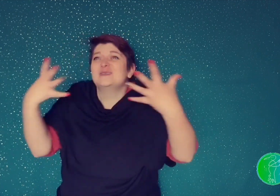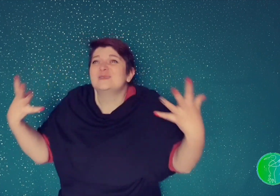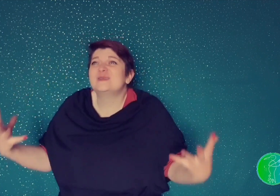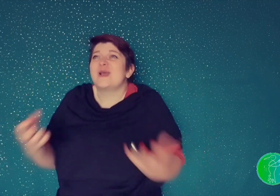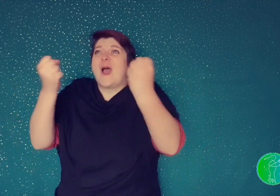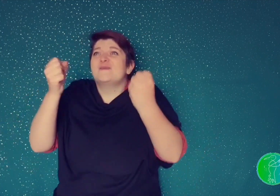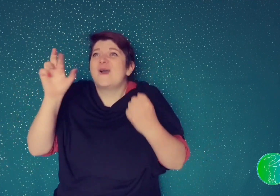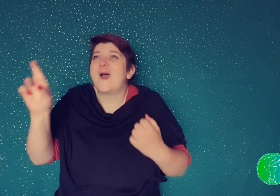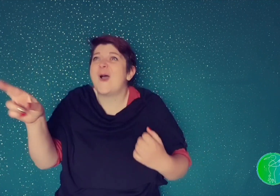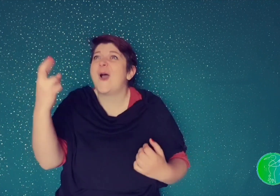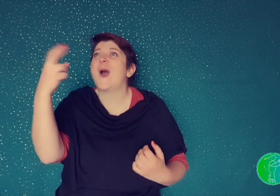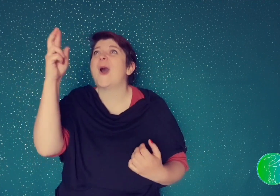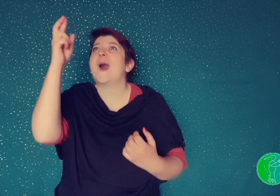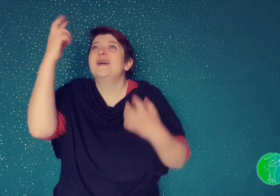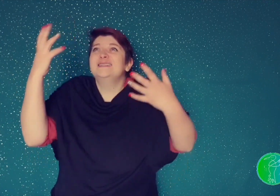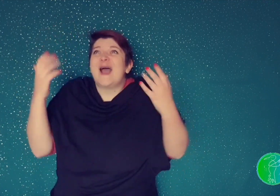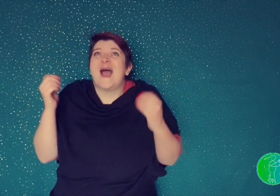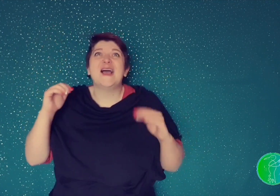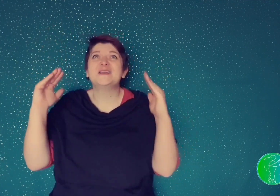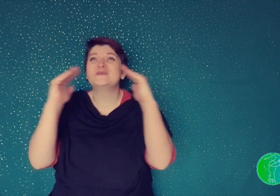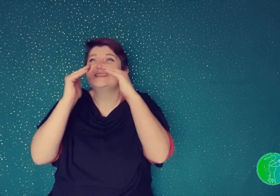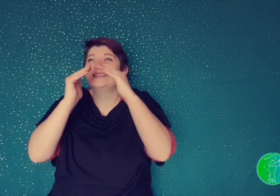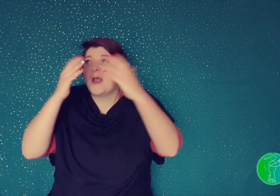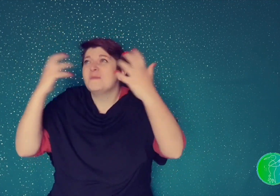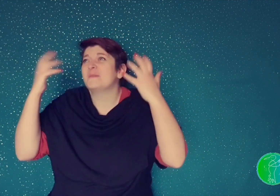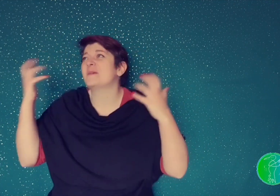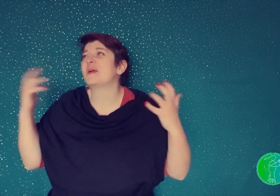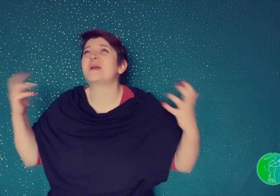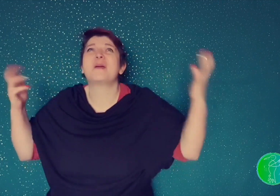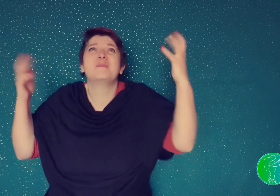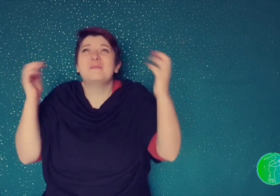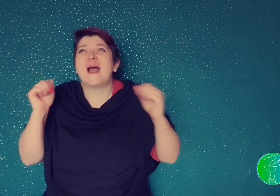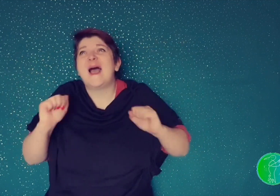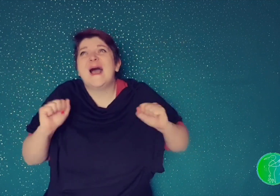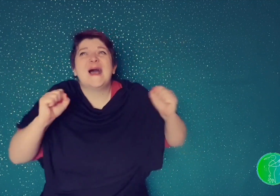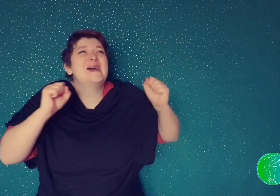Vous avez sauvé mon rosier et embelli ma maison.